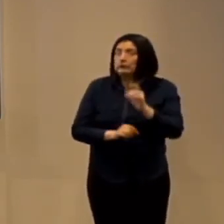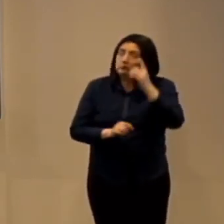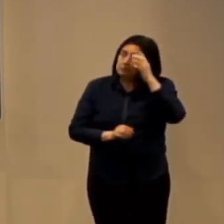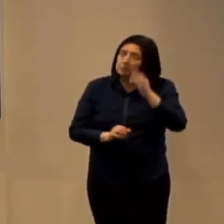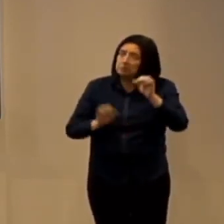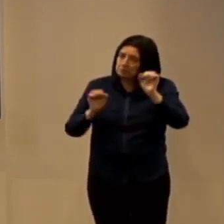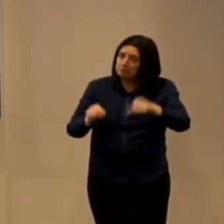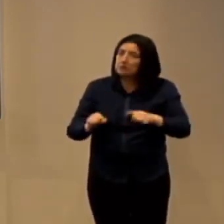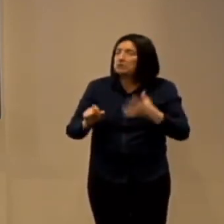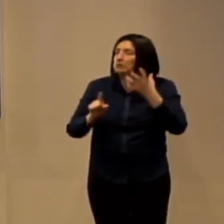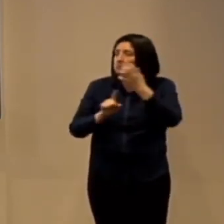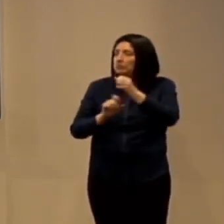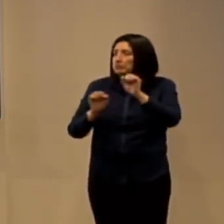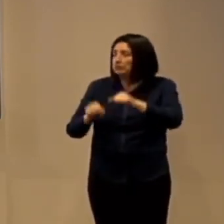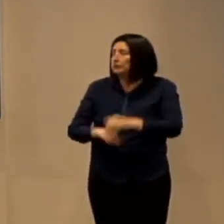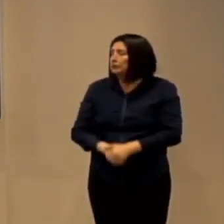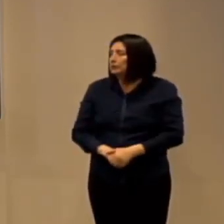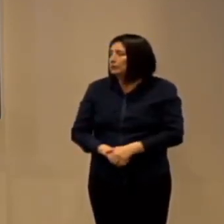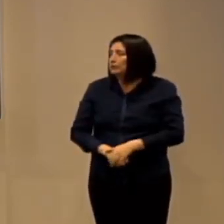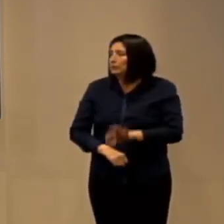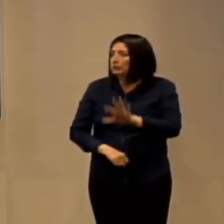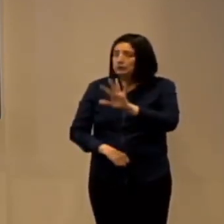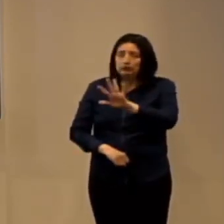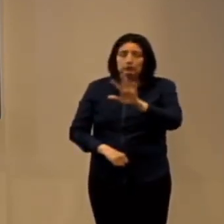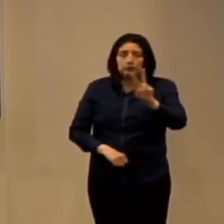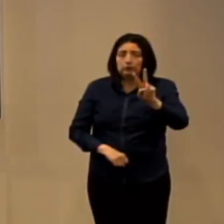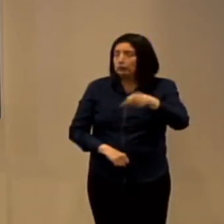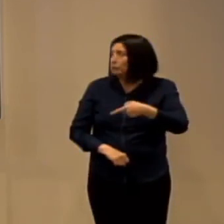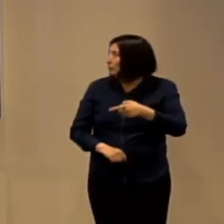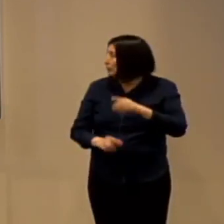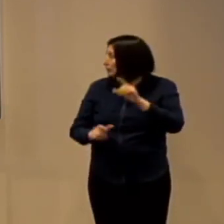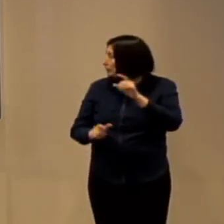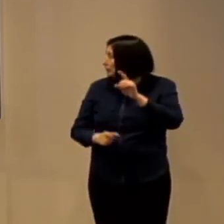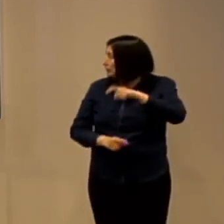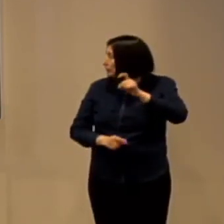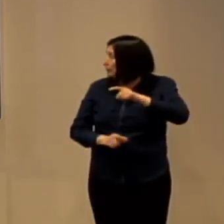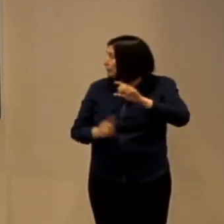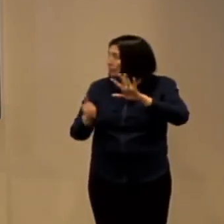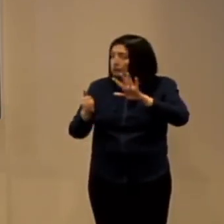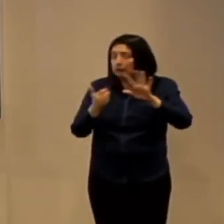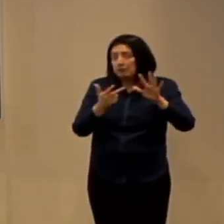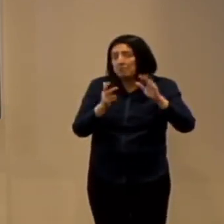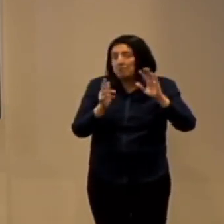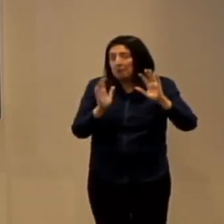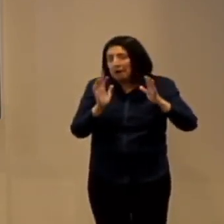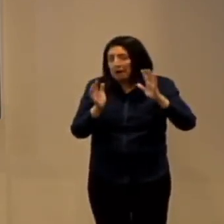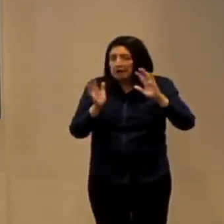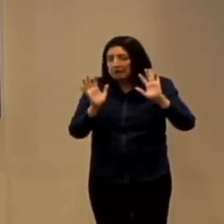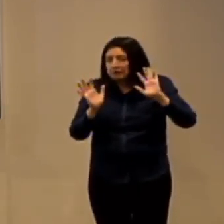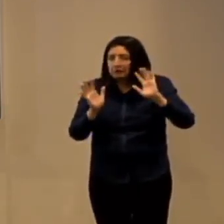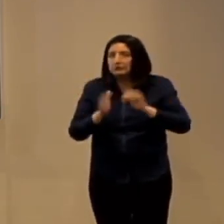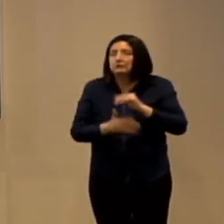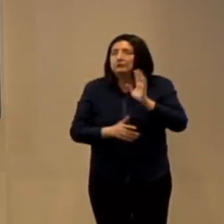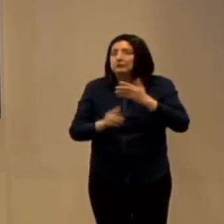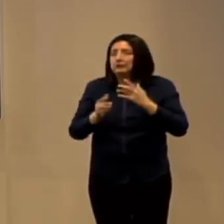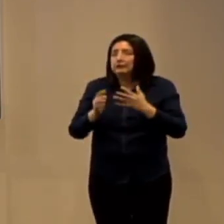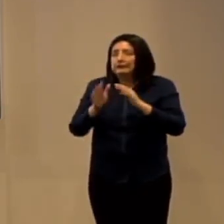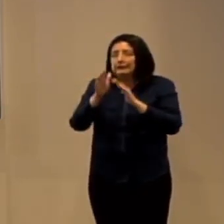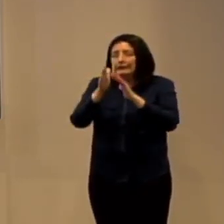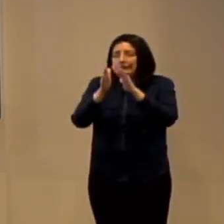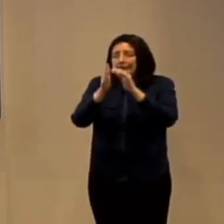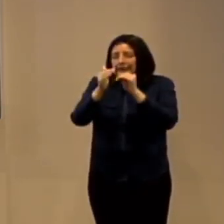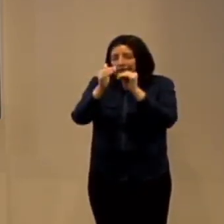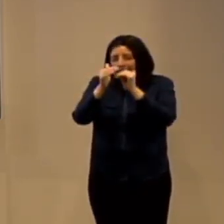vamos a llegar. Parece que vamos a llegar. O sea, estamos con 52.000, debemos llegar a 68.000. Parece que vamos a llegar, o por lo menos vamos a lamer